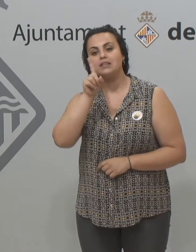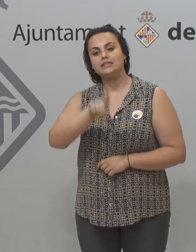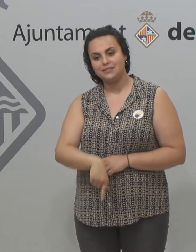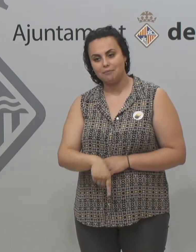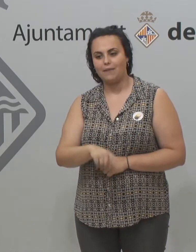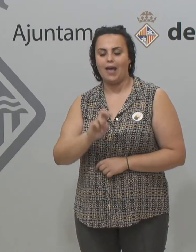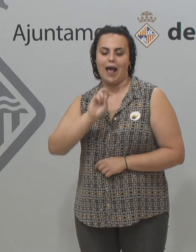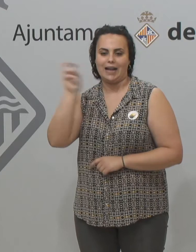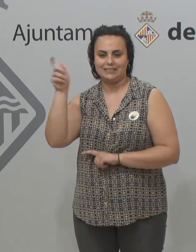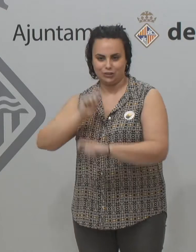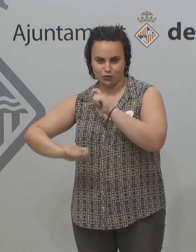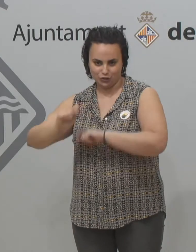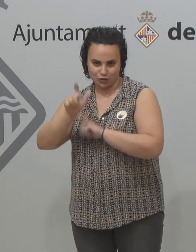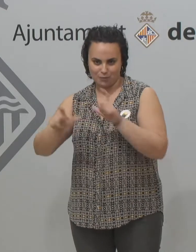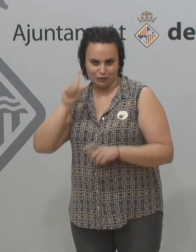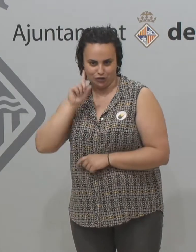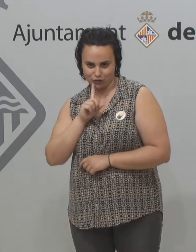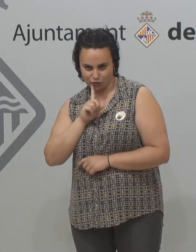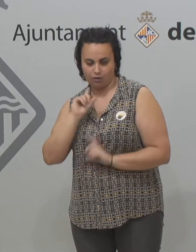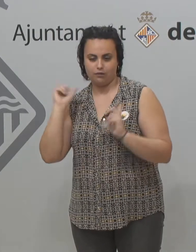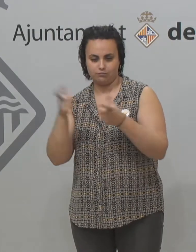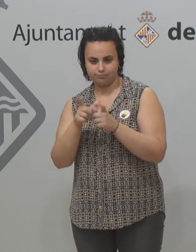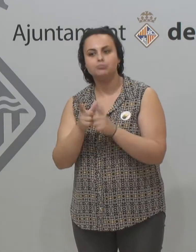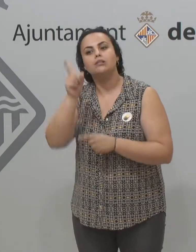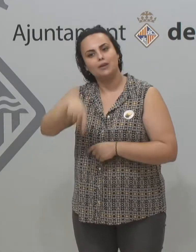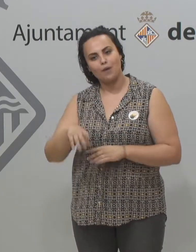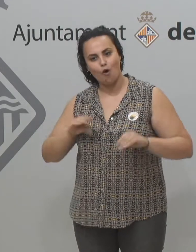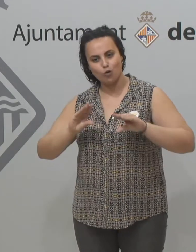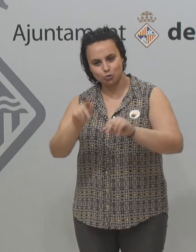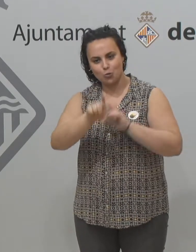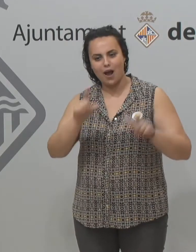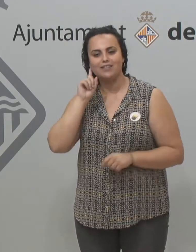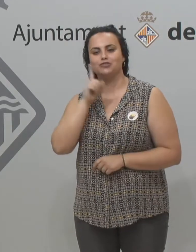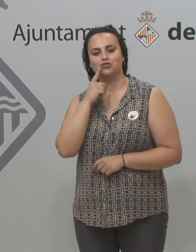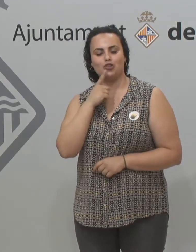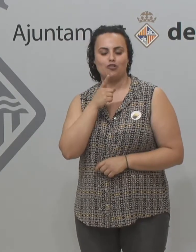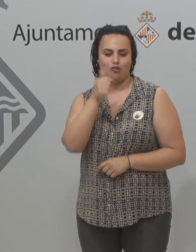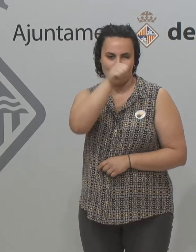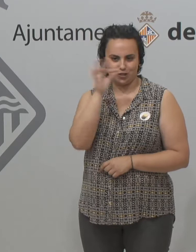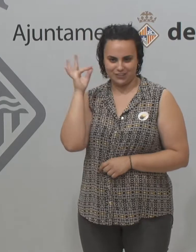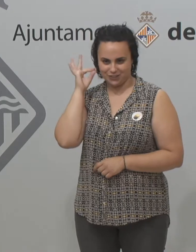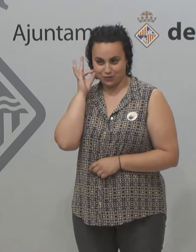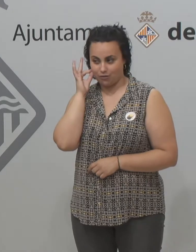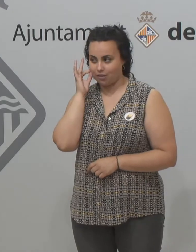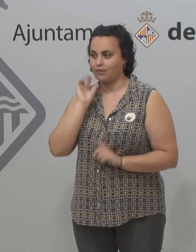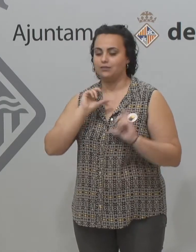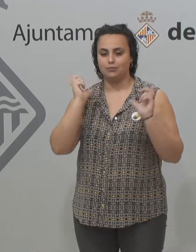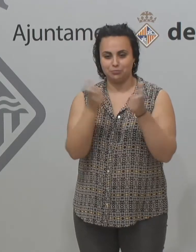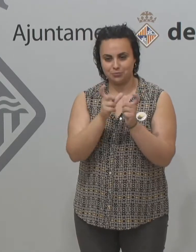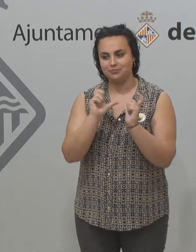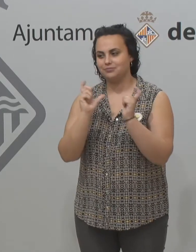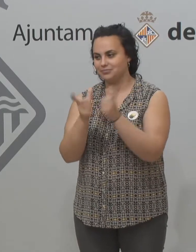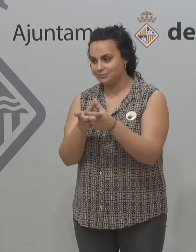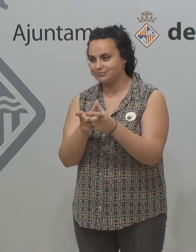altres associacions de persones sordes i usuaris sords i sordes que han vengut a veure'ns, hem